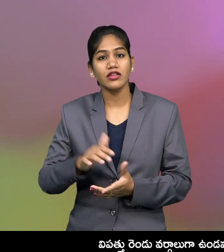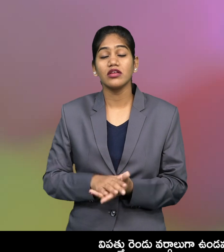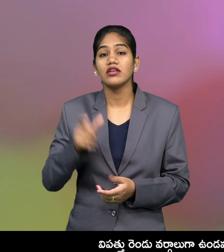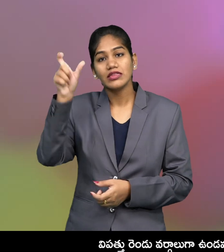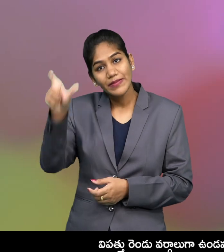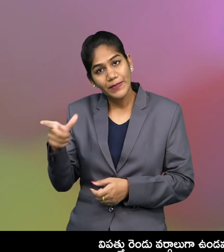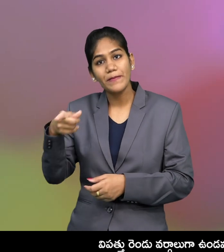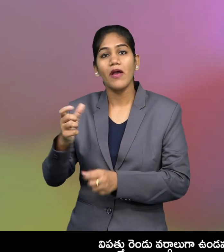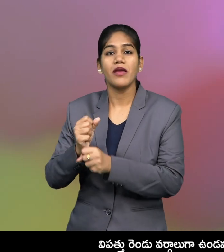మానవ నిర్మిత విపత్తు.